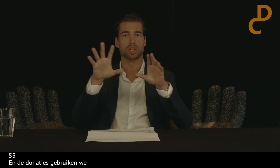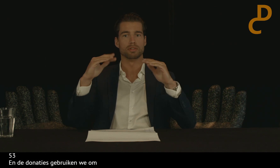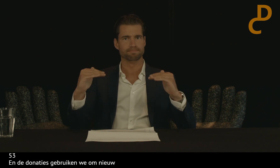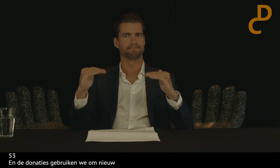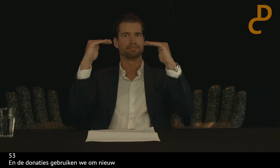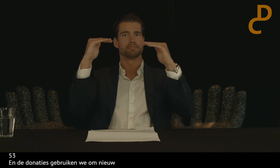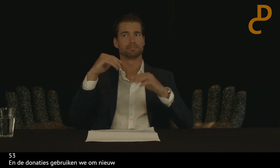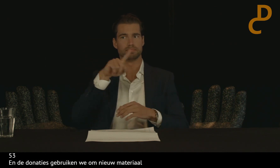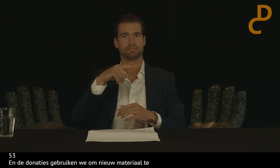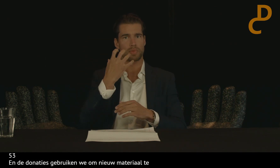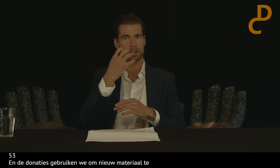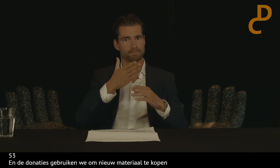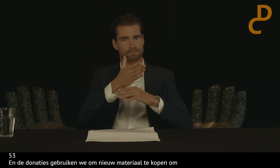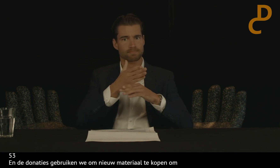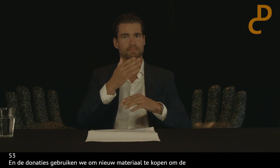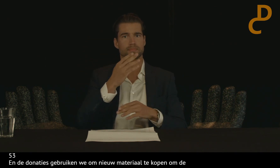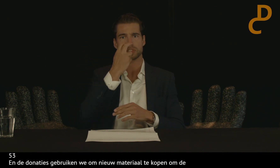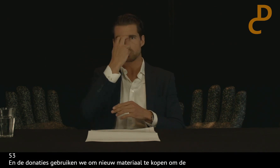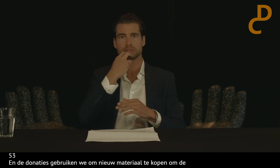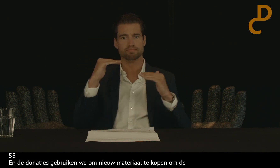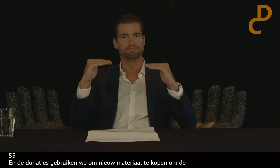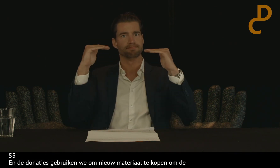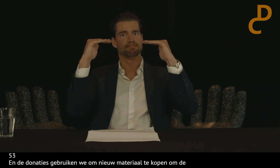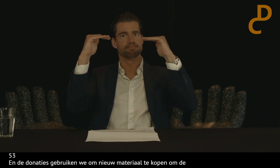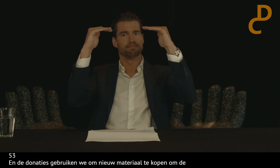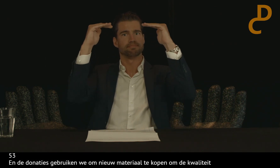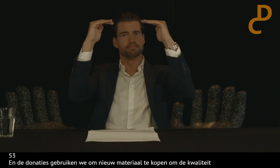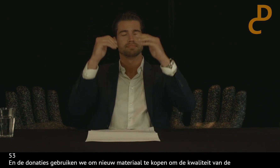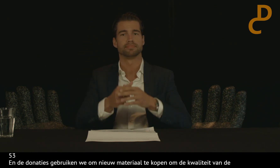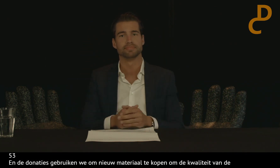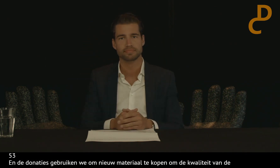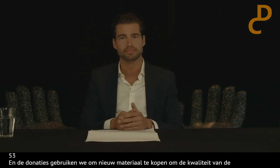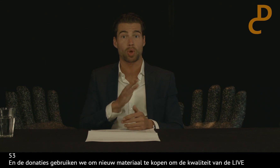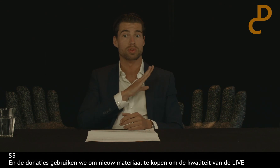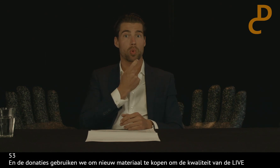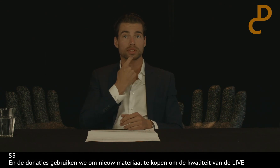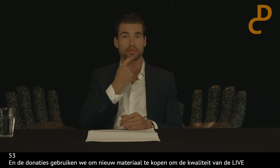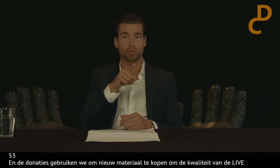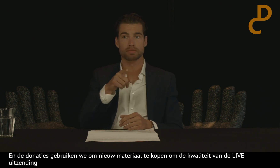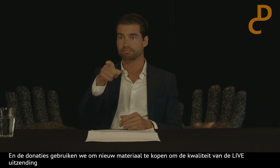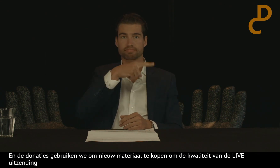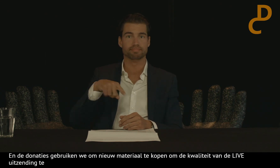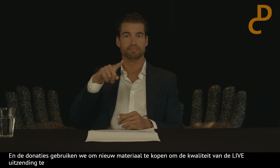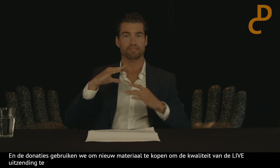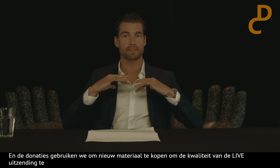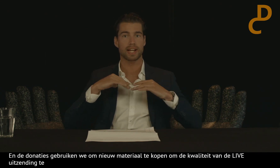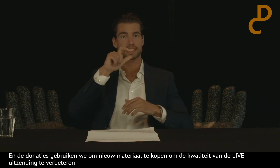de kwaliteit van de live-uitzending te verbeteren. En dat we het op een serieuze level kunnen tillen. En ook